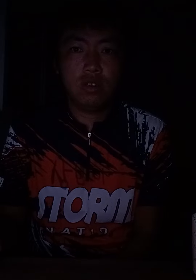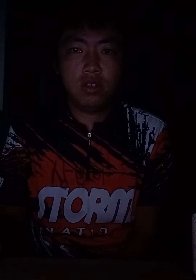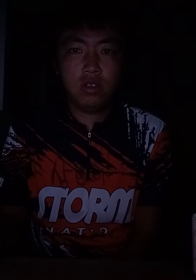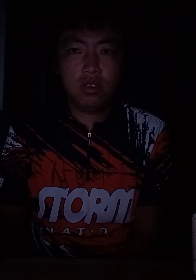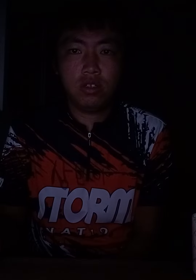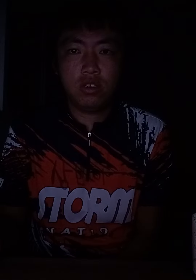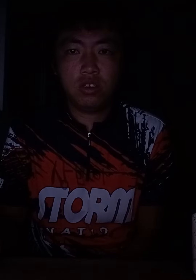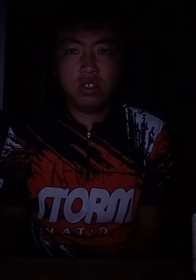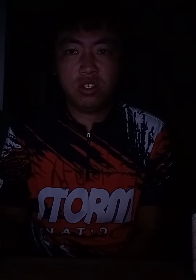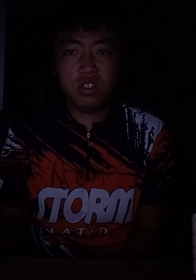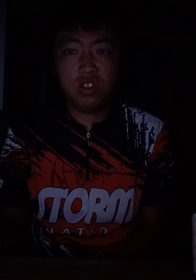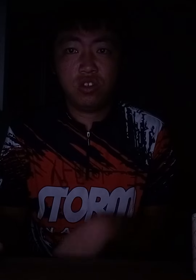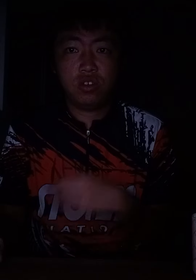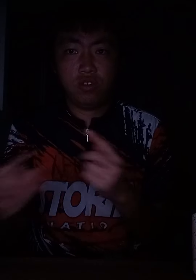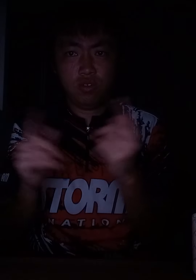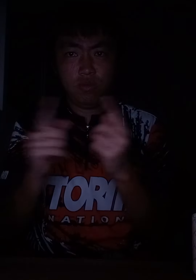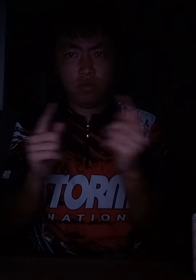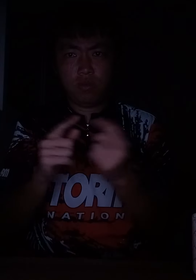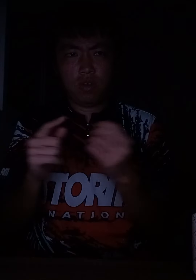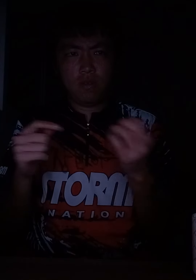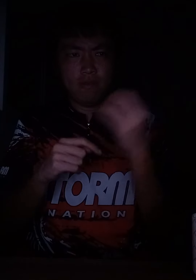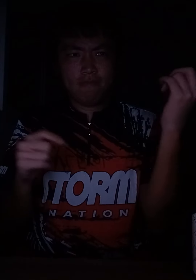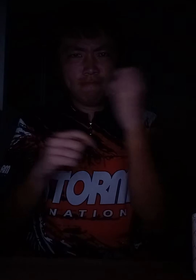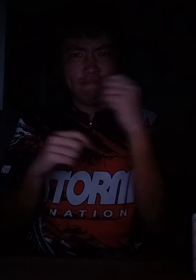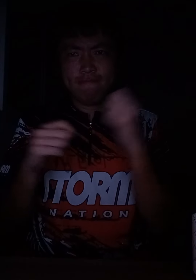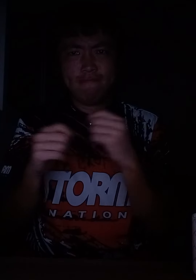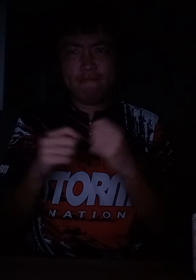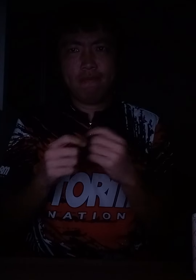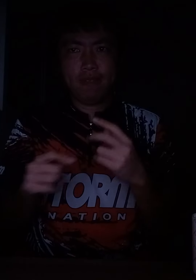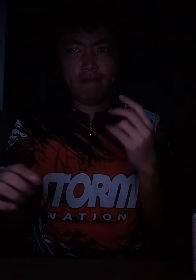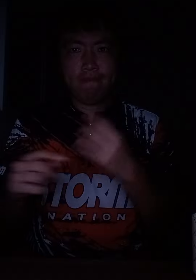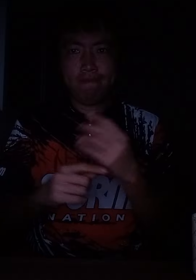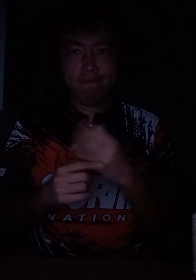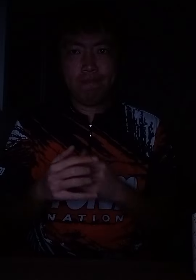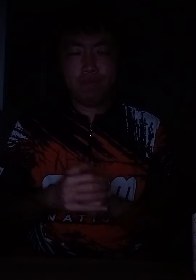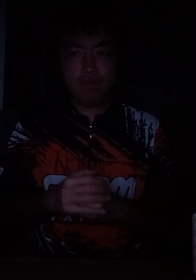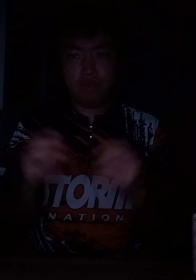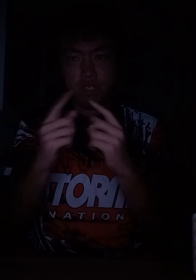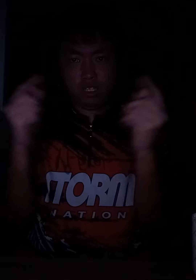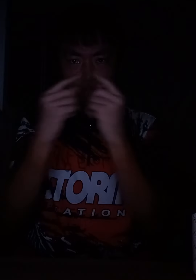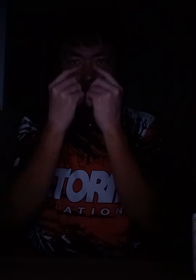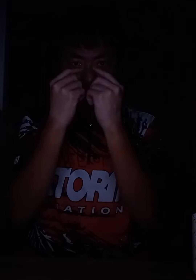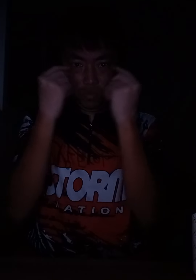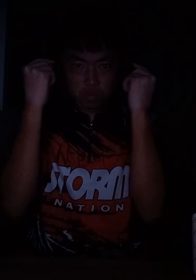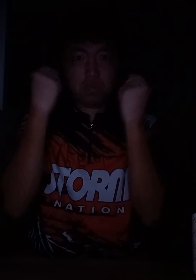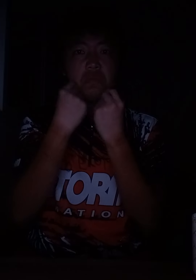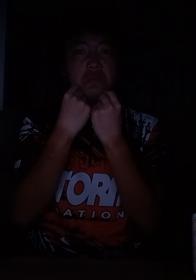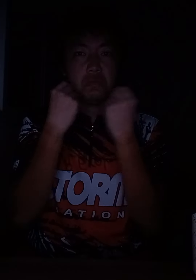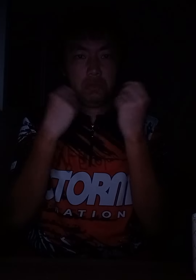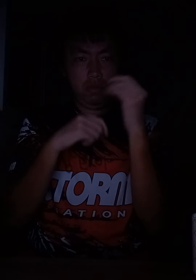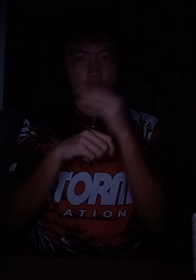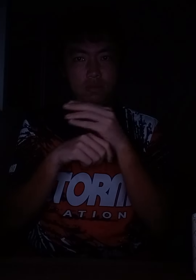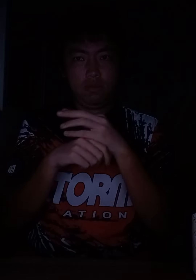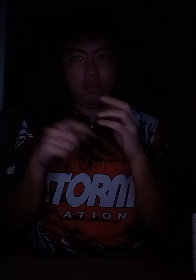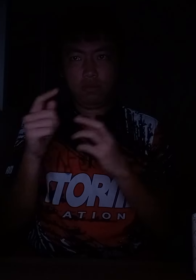한 편의점 주인이 손님으로부터 마구 폭행당했습니다. 요즘 같은 때 마스크 턱에 걸치고 있는 손님에게 제대로